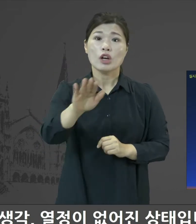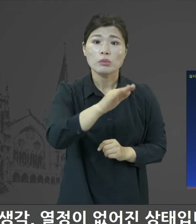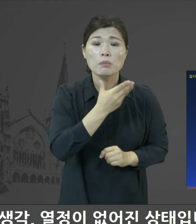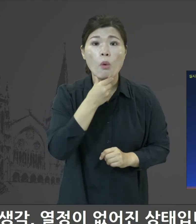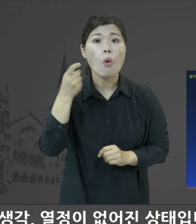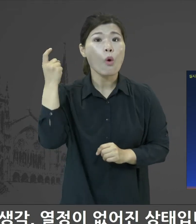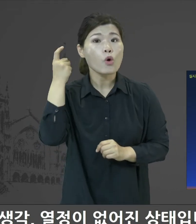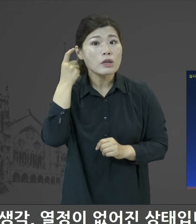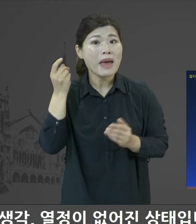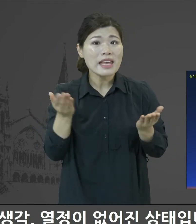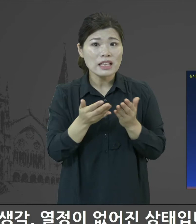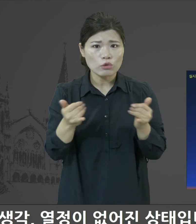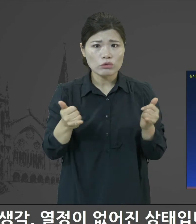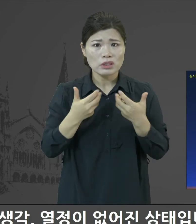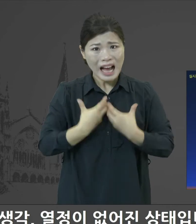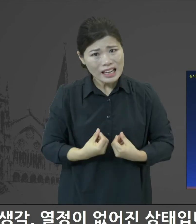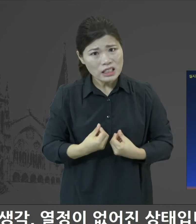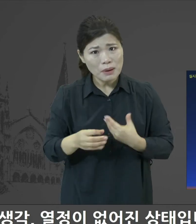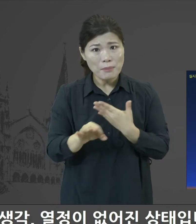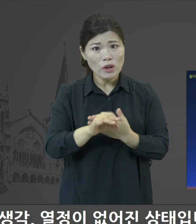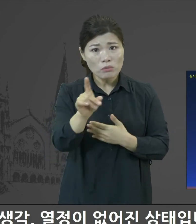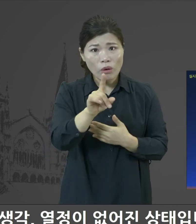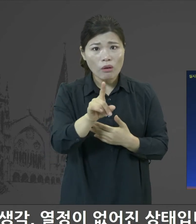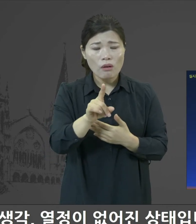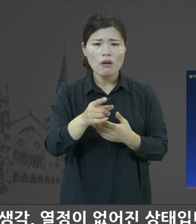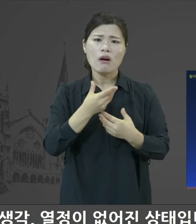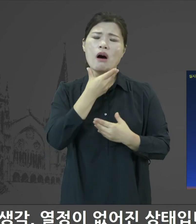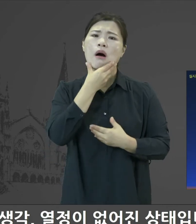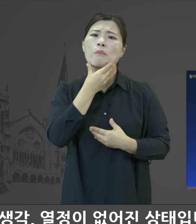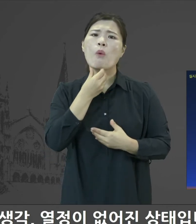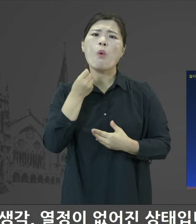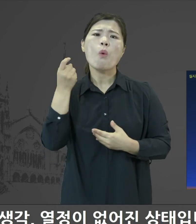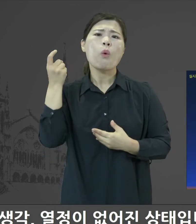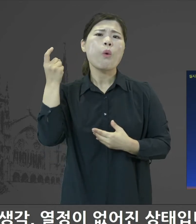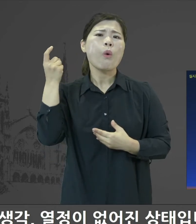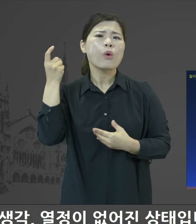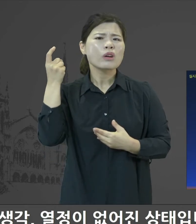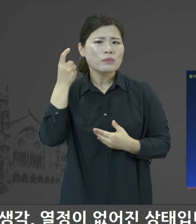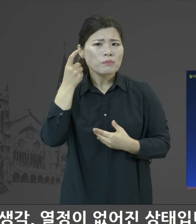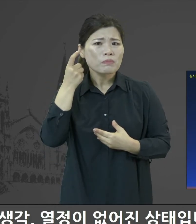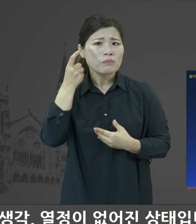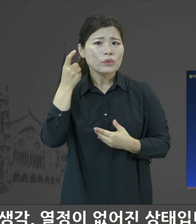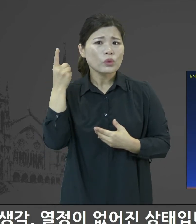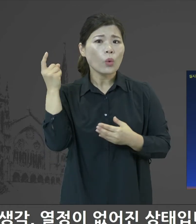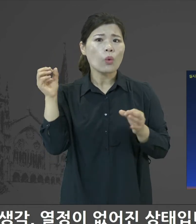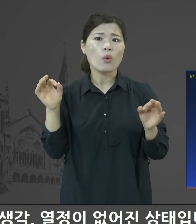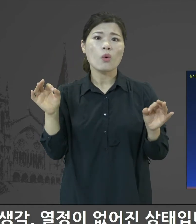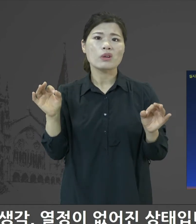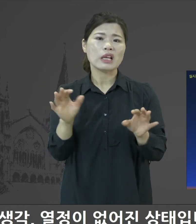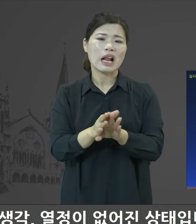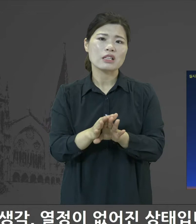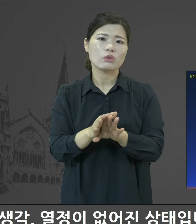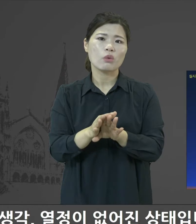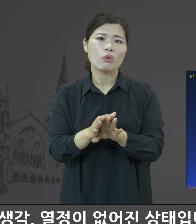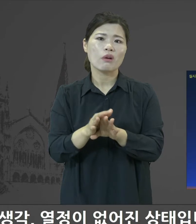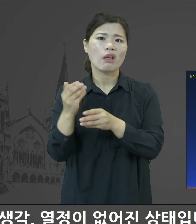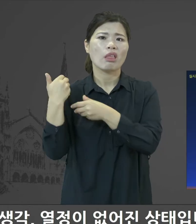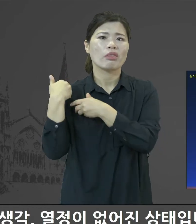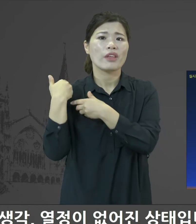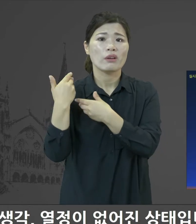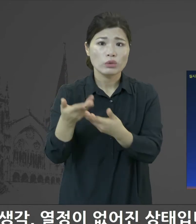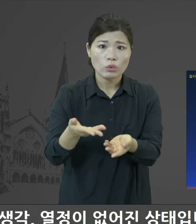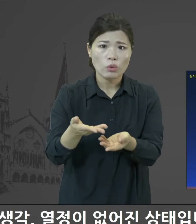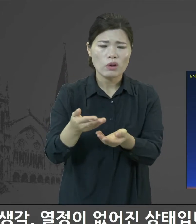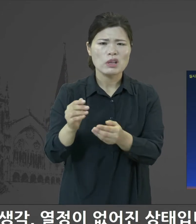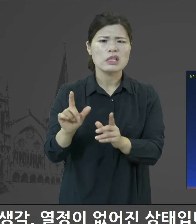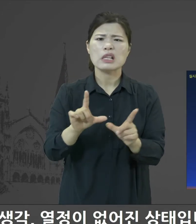낙심에 빠지면 복음과 함께 살고 싶지 않아집니다. 복음을 내려놓고 싶은 마음이 드는